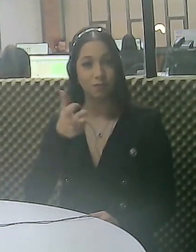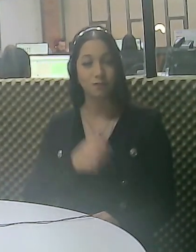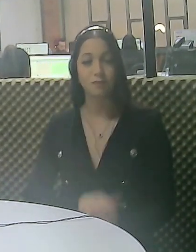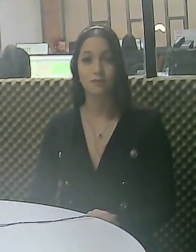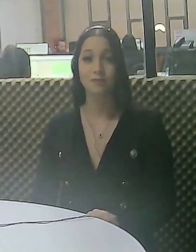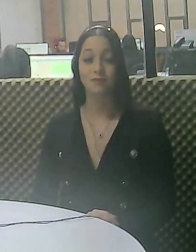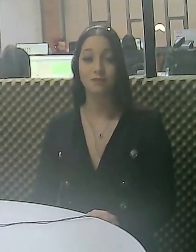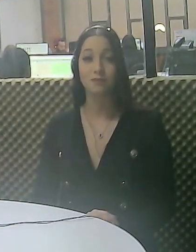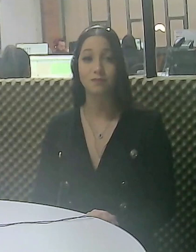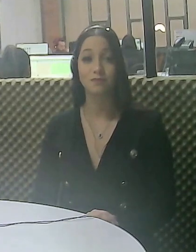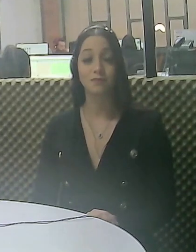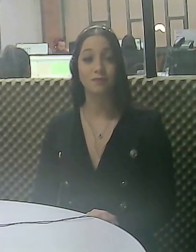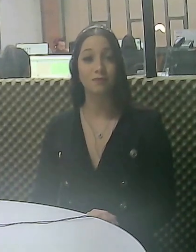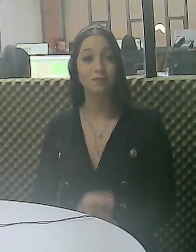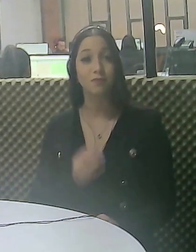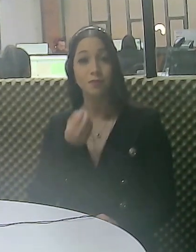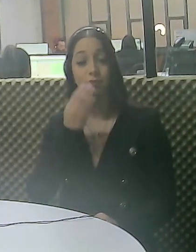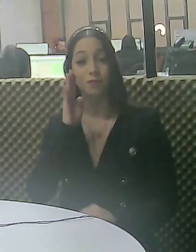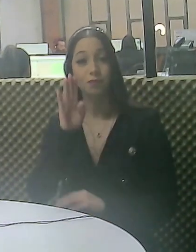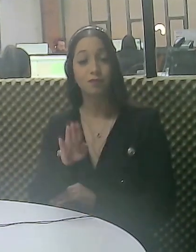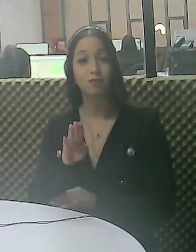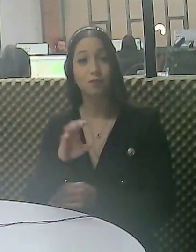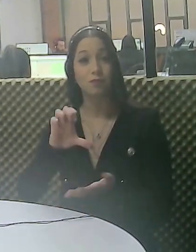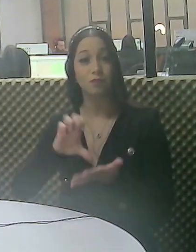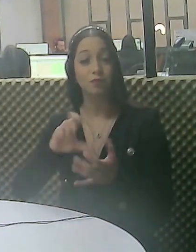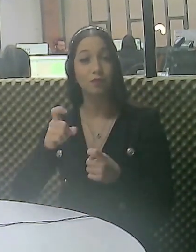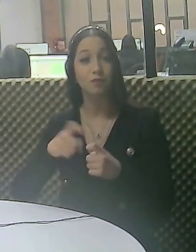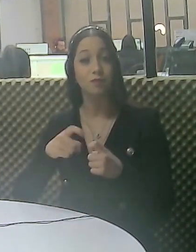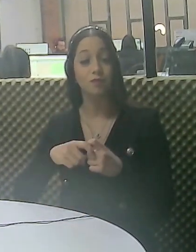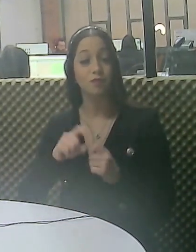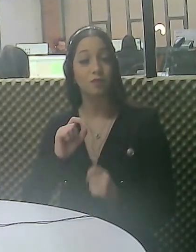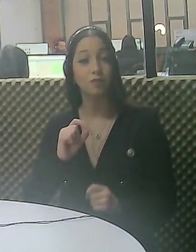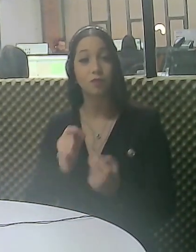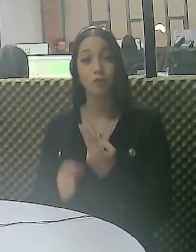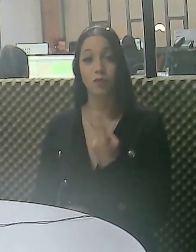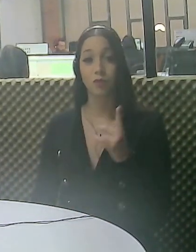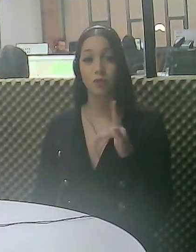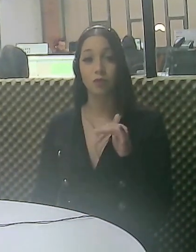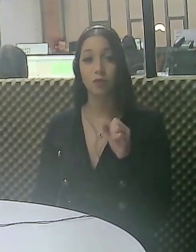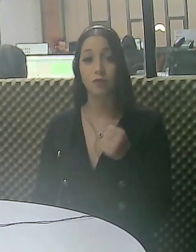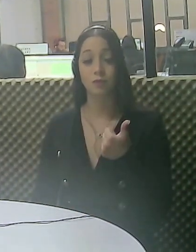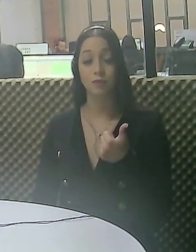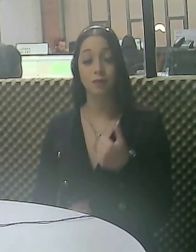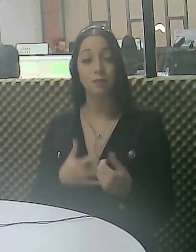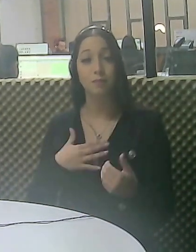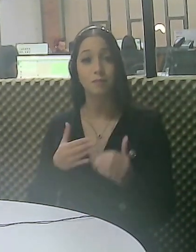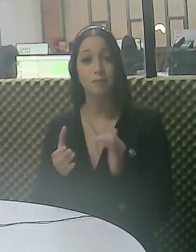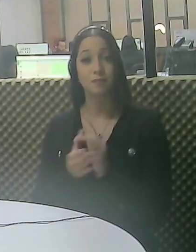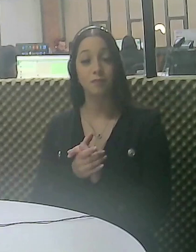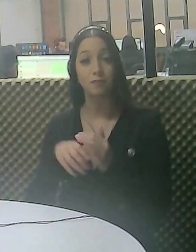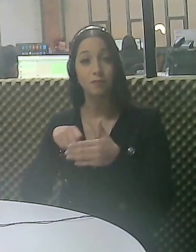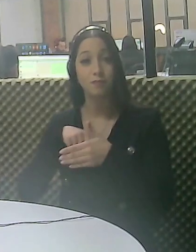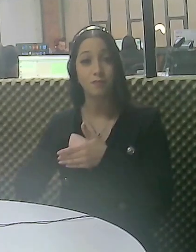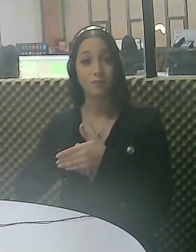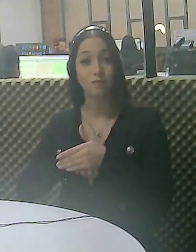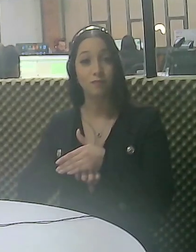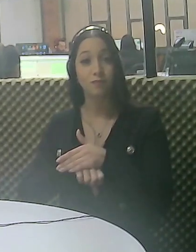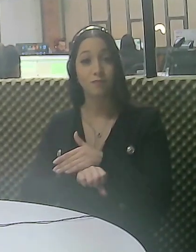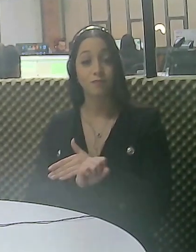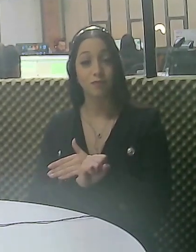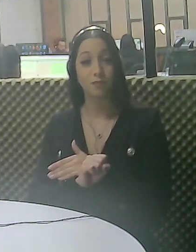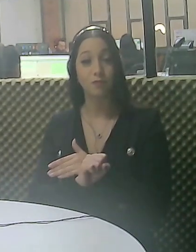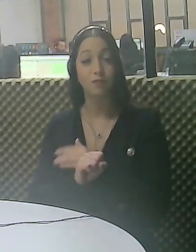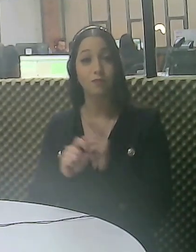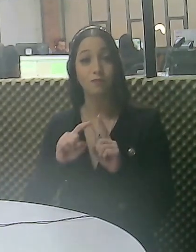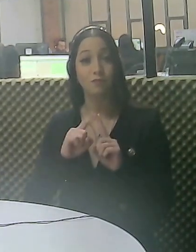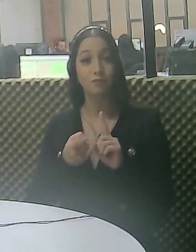Escuta essa. Regulação médica, com quem eu falo? Meu nome é Lucas, tudo bem? A minha esposa entrou em trabalho de parto, que estourou a